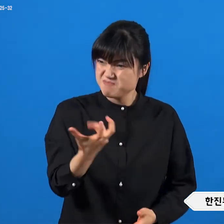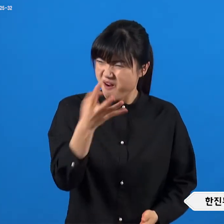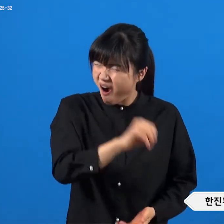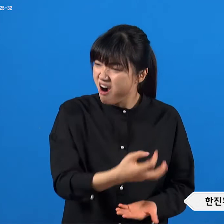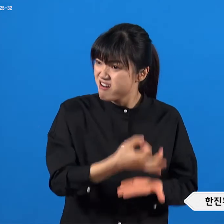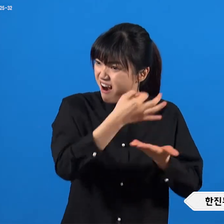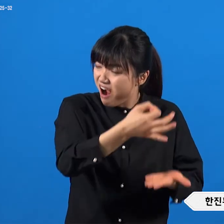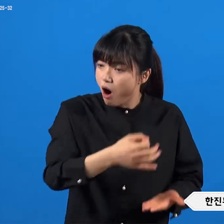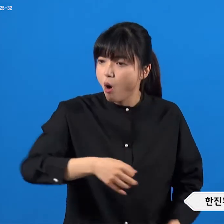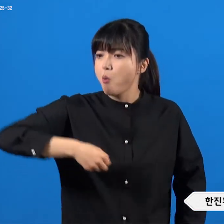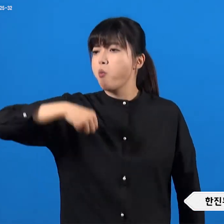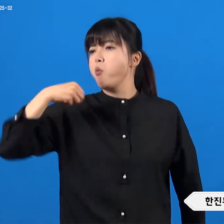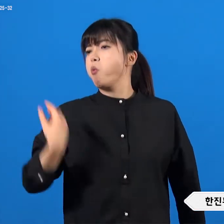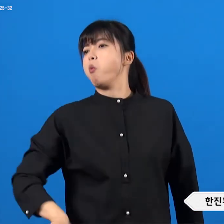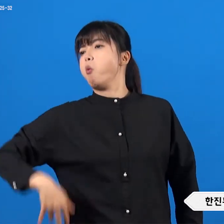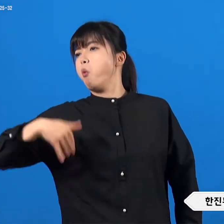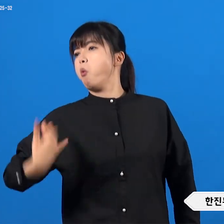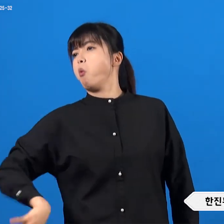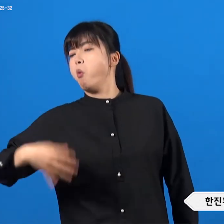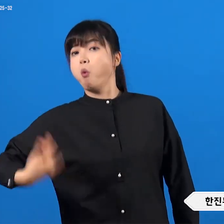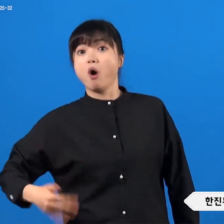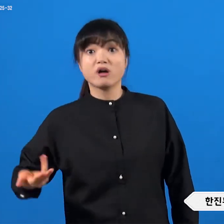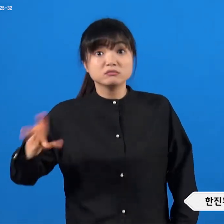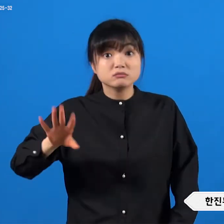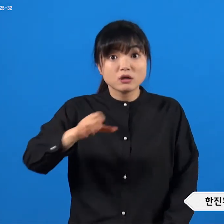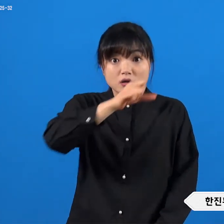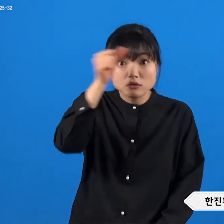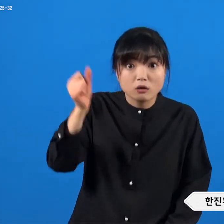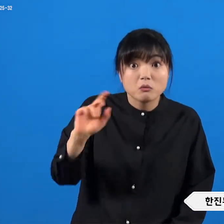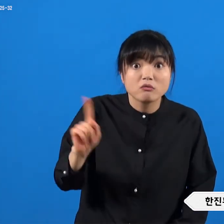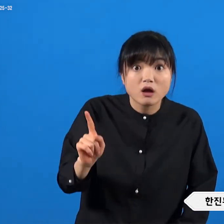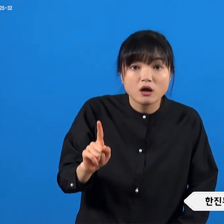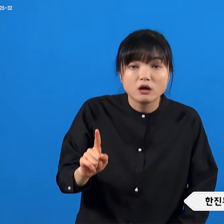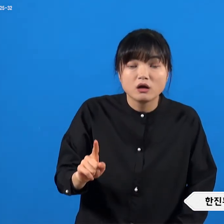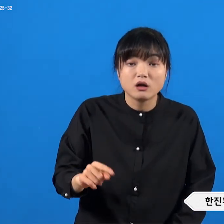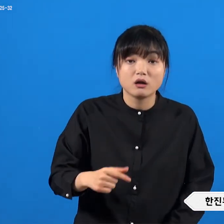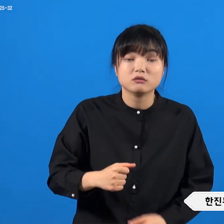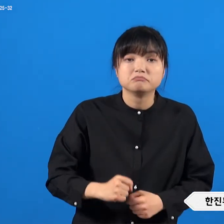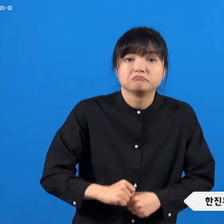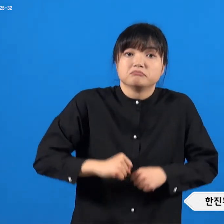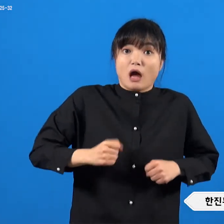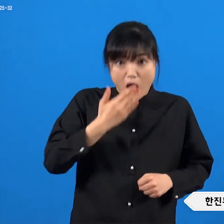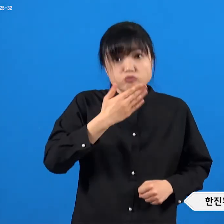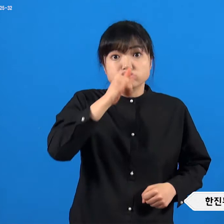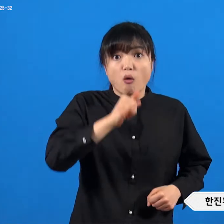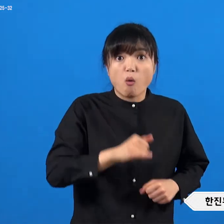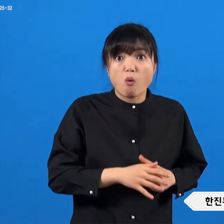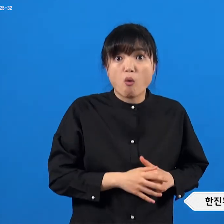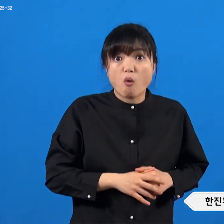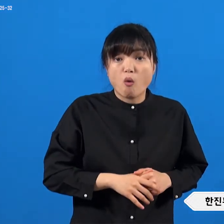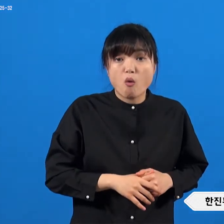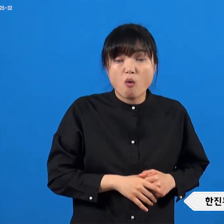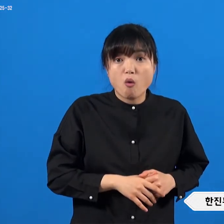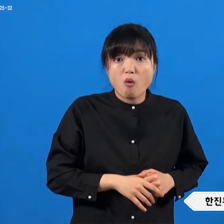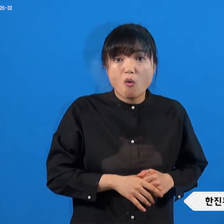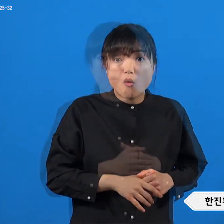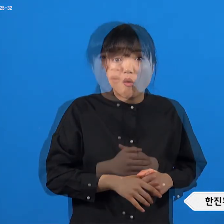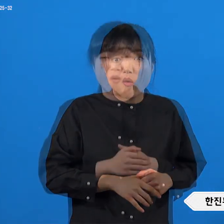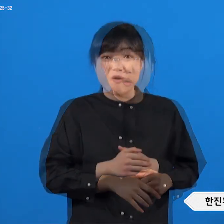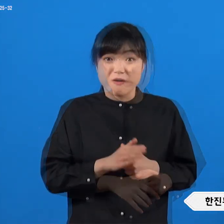그분이래, 저분이 다 지었대, 다 그러고 있는데 그러면 어깨에 힘이 좀 뻣뻣하게 들어갈 수도 있지요.